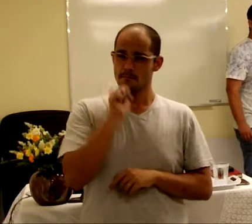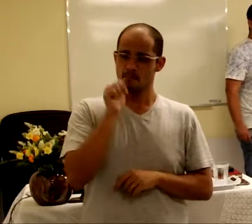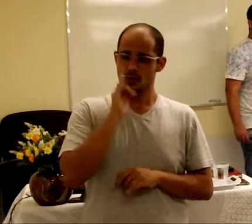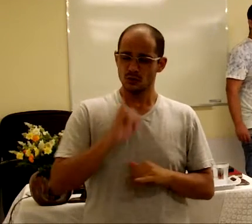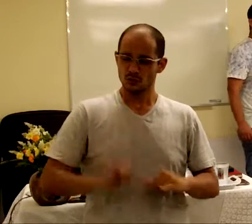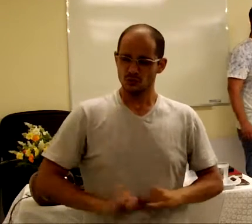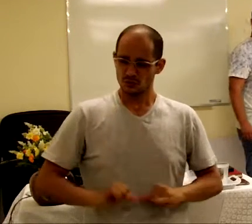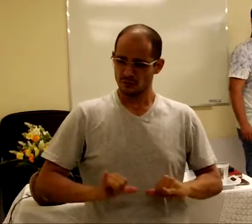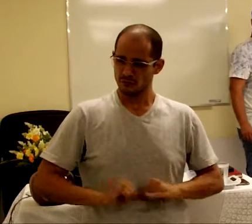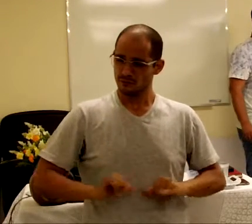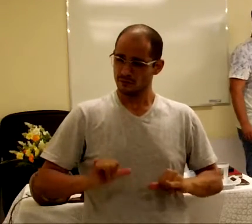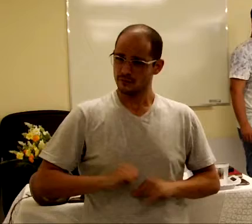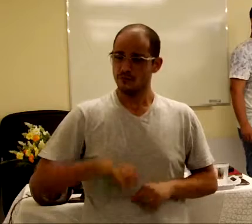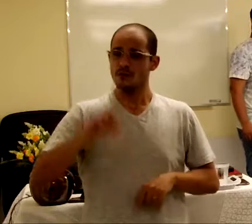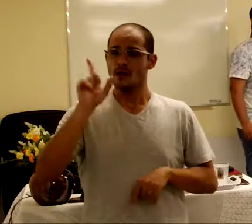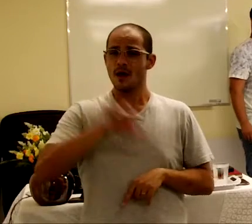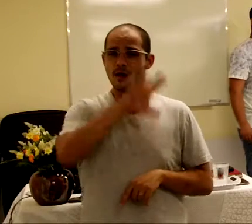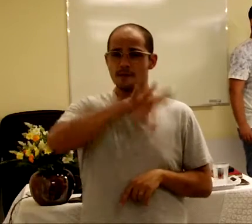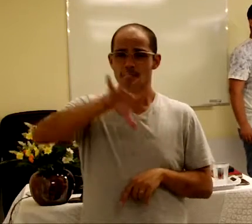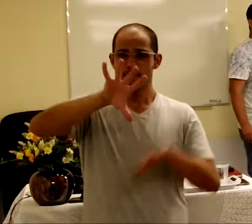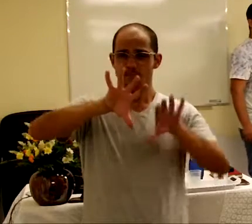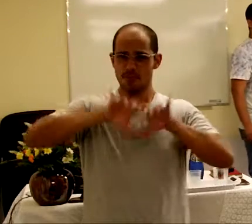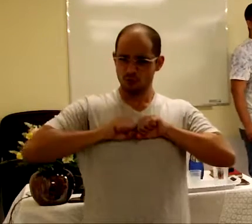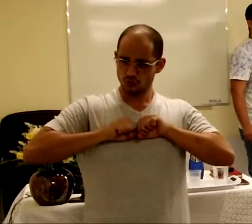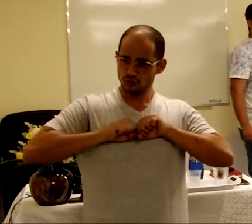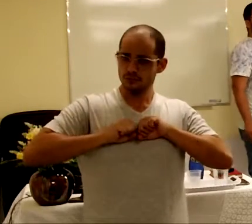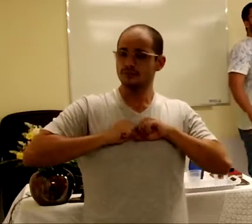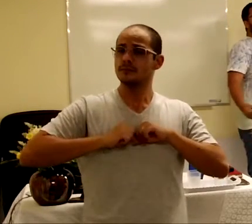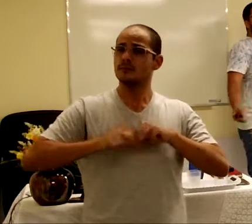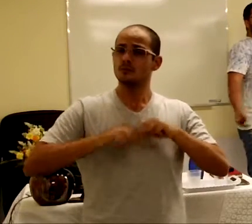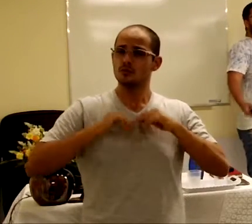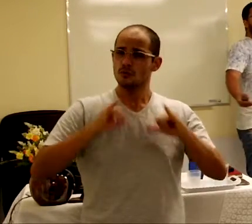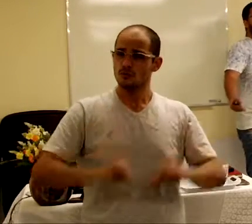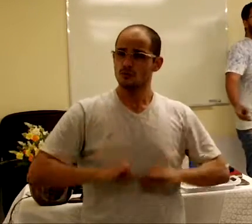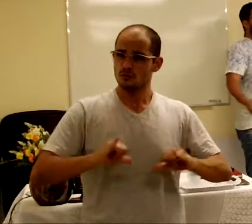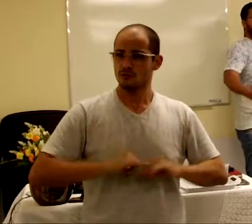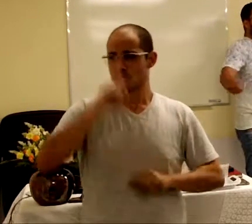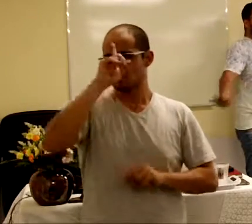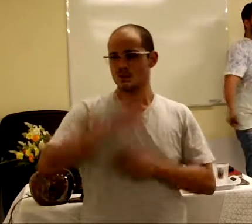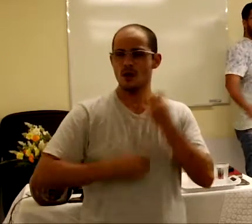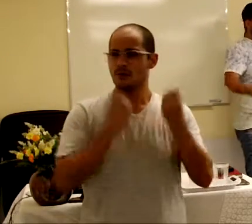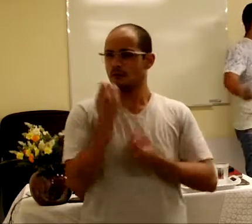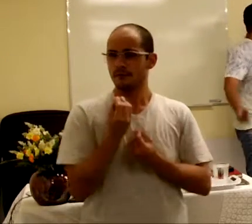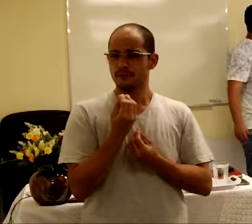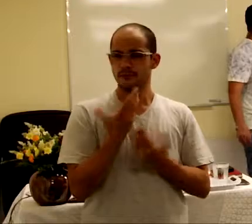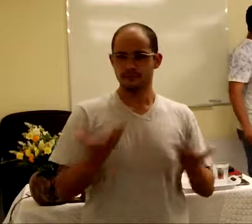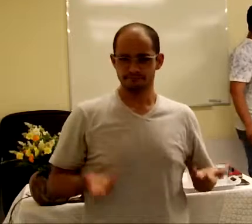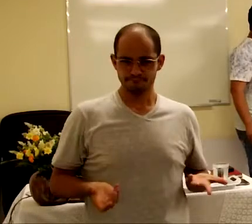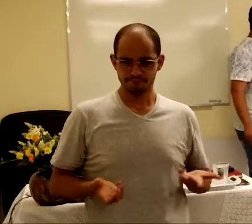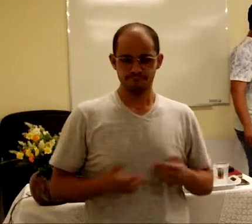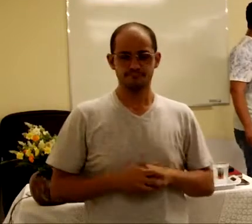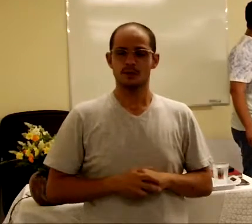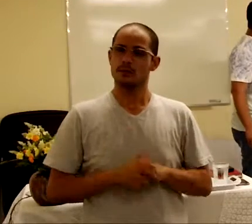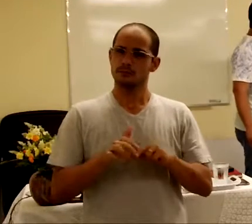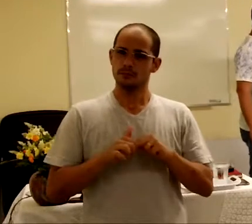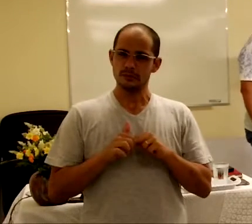médium de todas as possibilidades que vocês imaginam. E sofreu muito com isso, porque não dava conta, não sabia, não era espírita, né? E